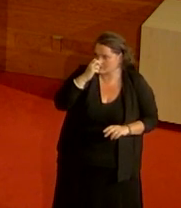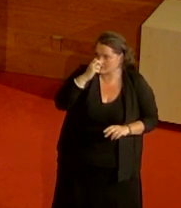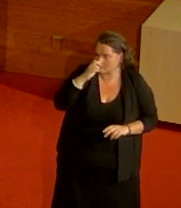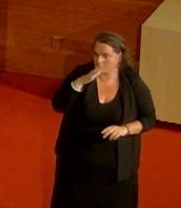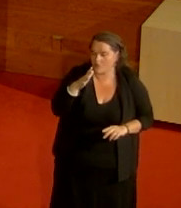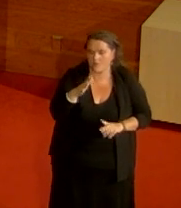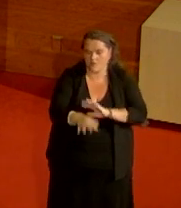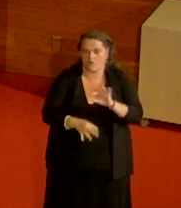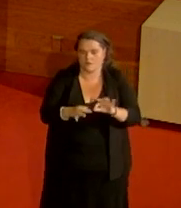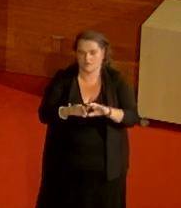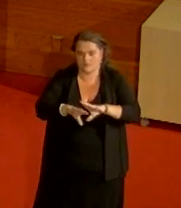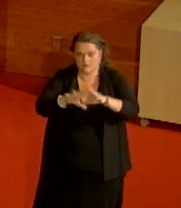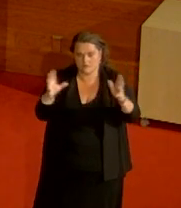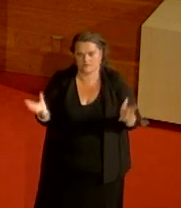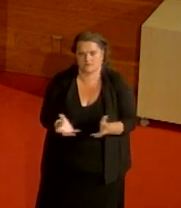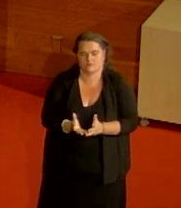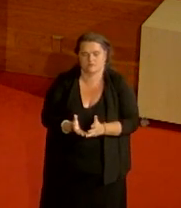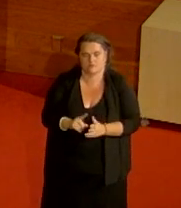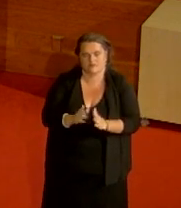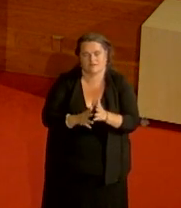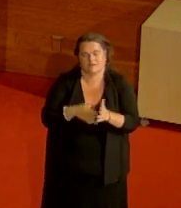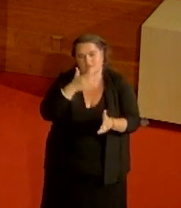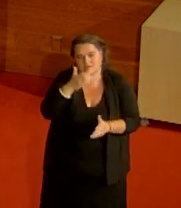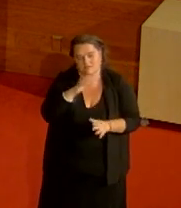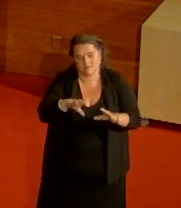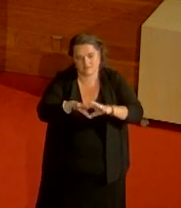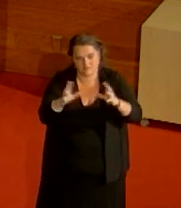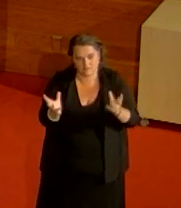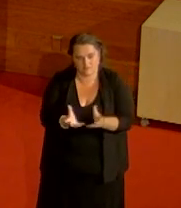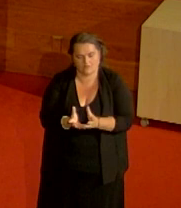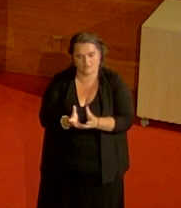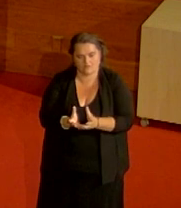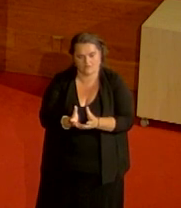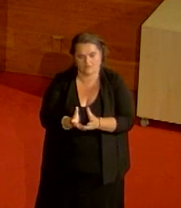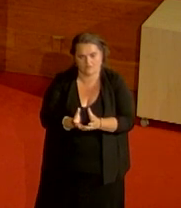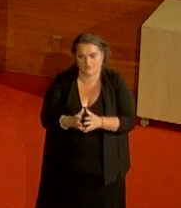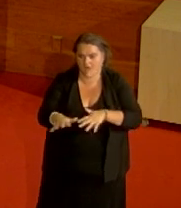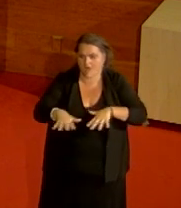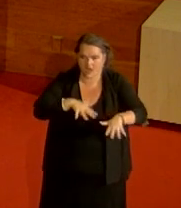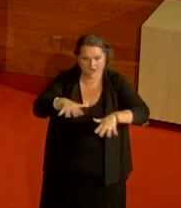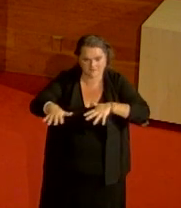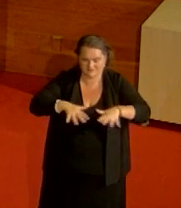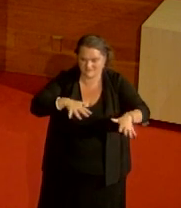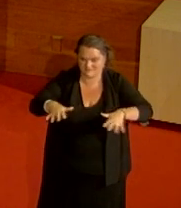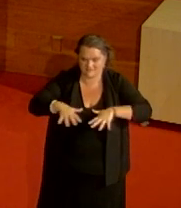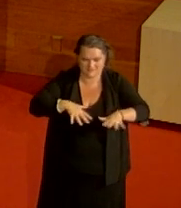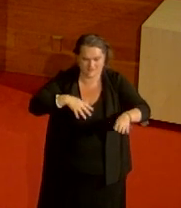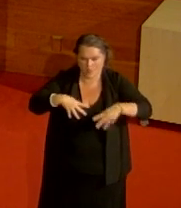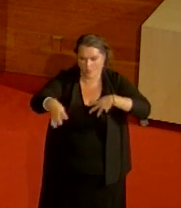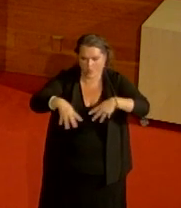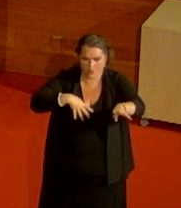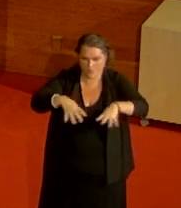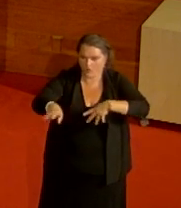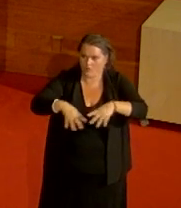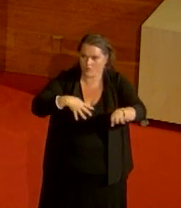calentamiento global ese calentamiento global que tiene que ver con la hiperactividad y con la gran movilización con con